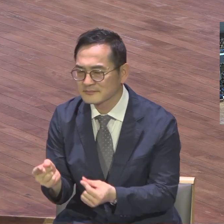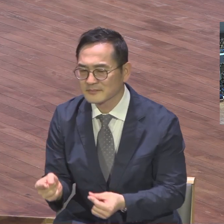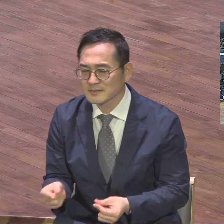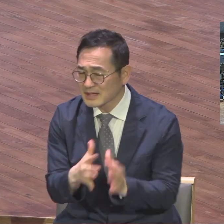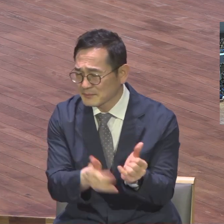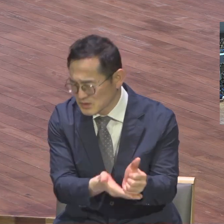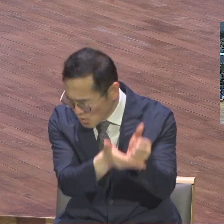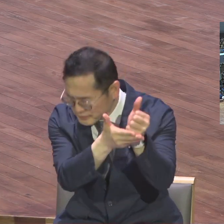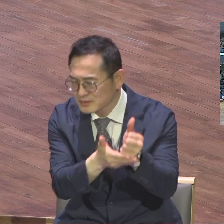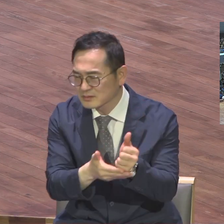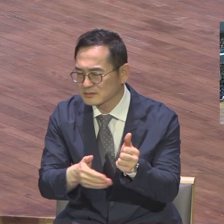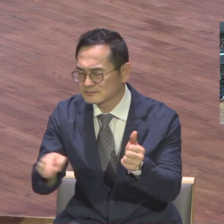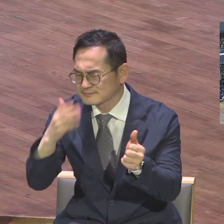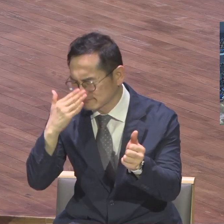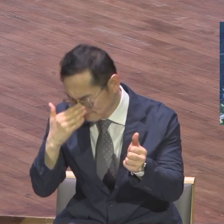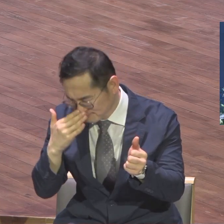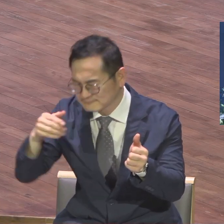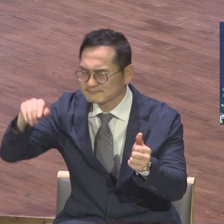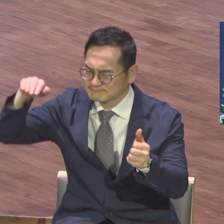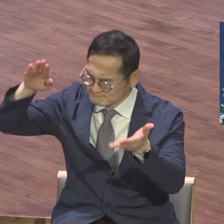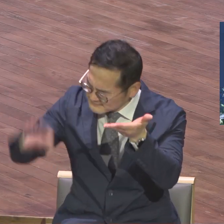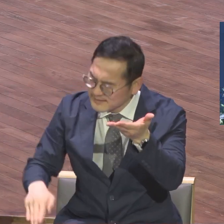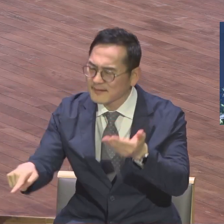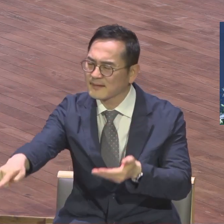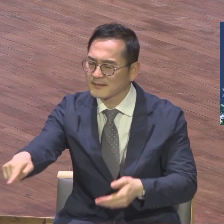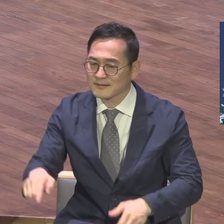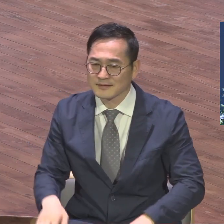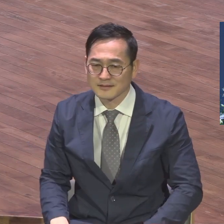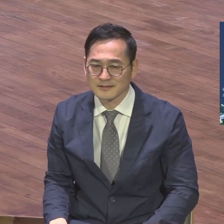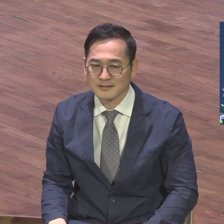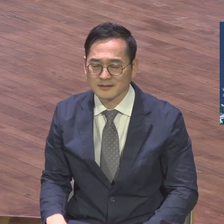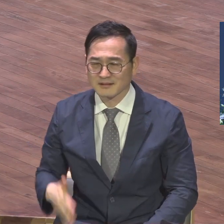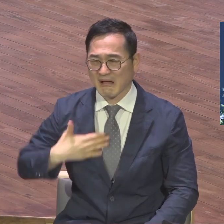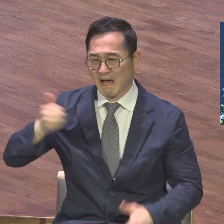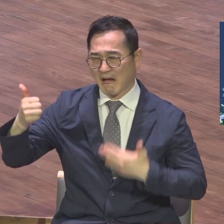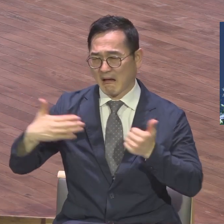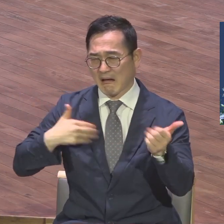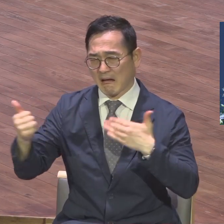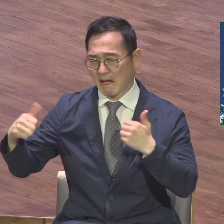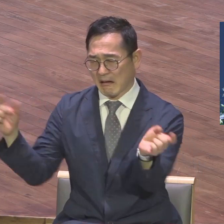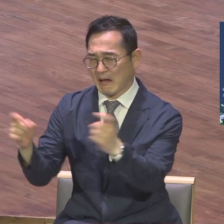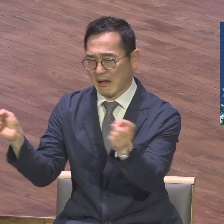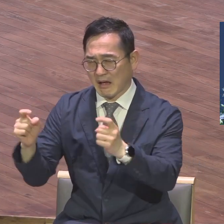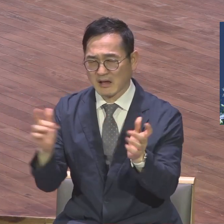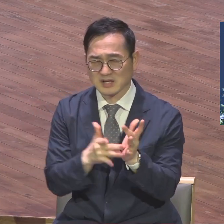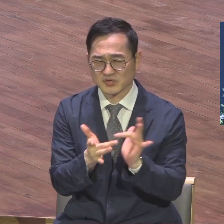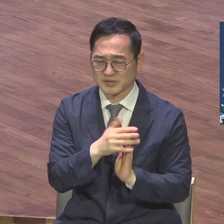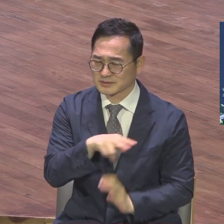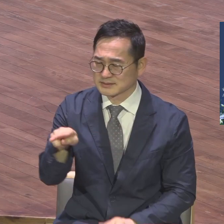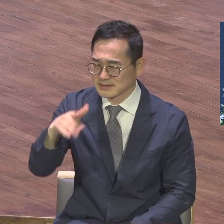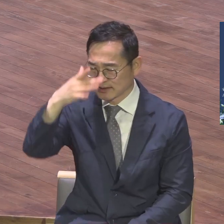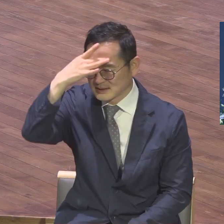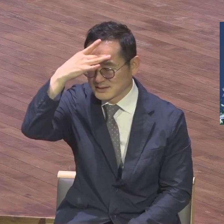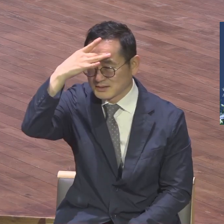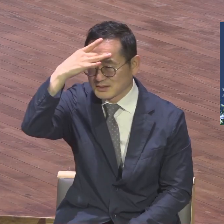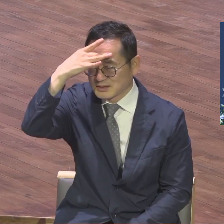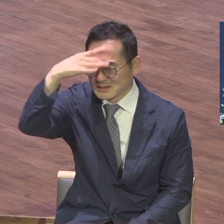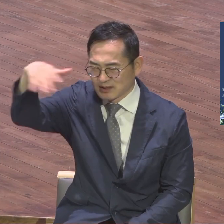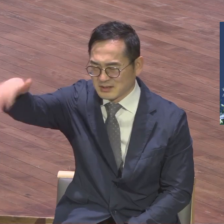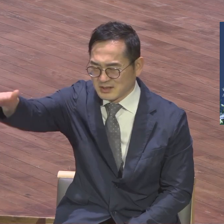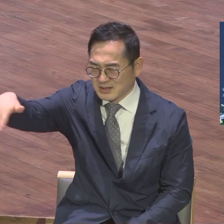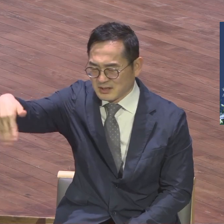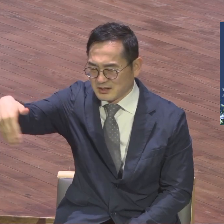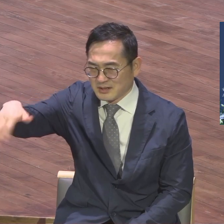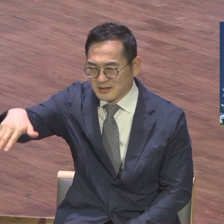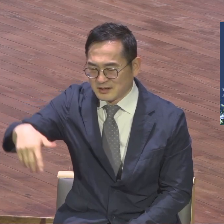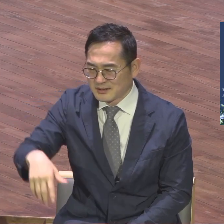하시고 누가 크냐 쟁론하는 이 제자들의 모습을 보신 예수님께서 아주